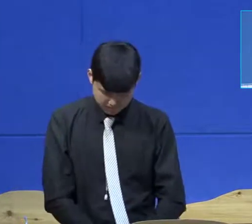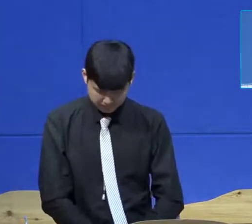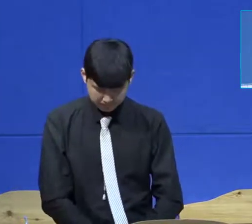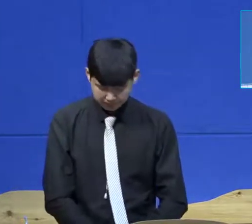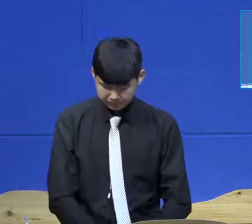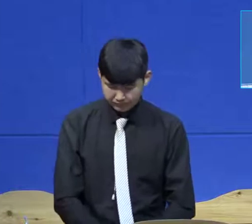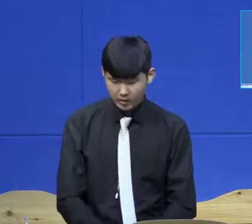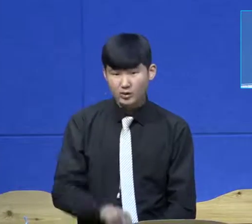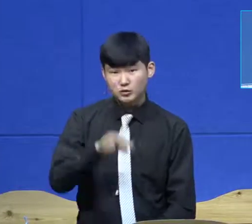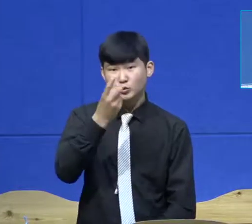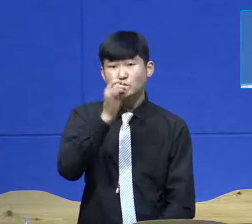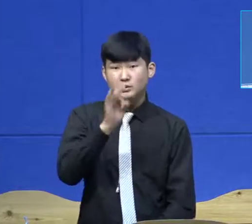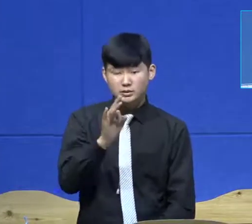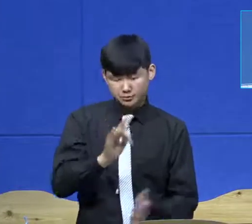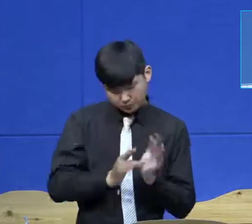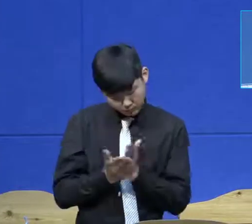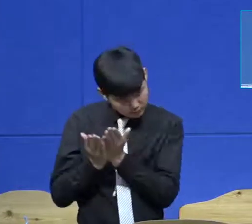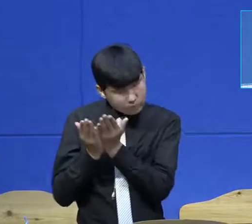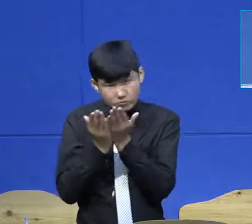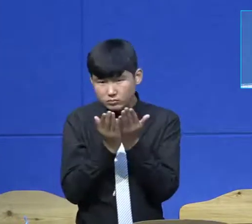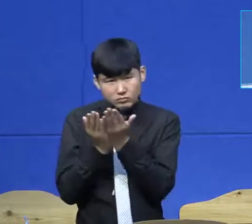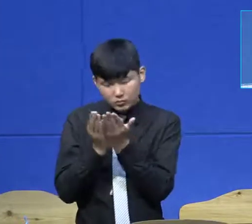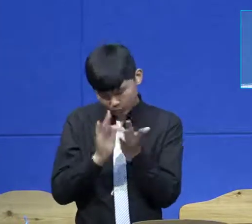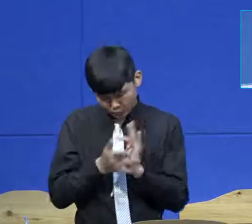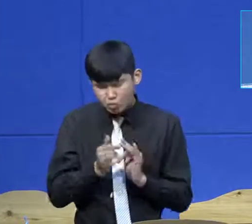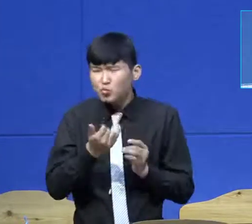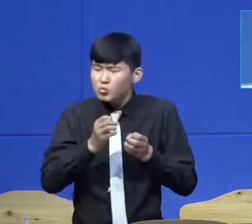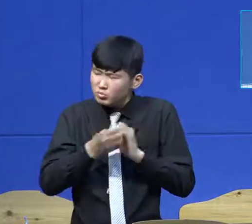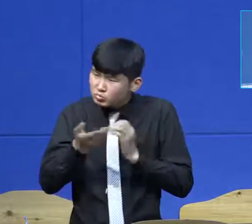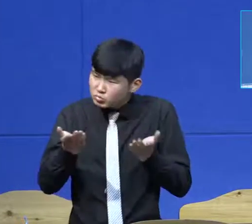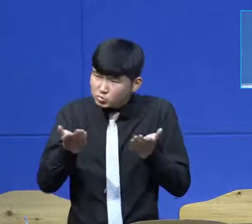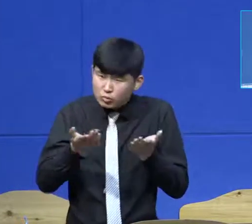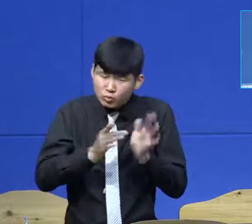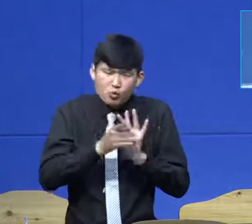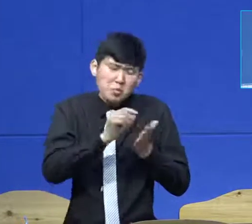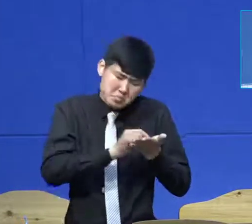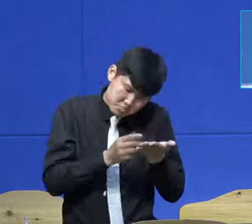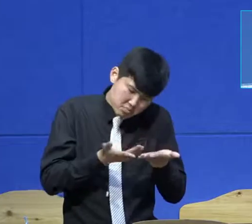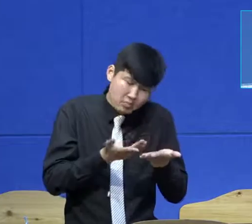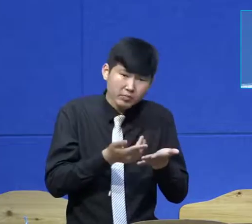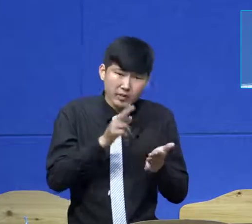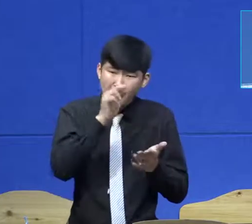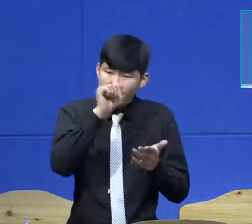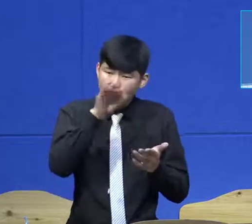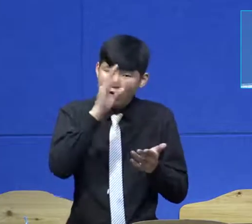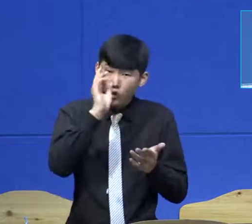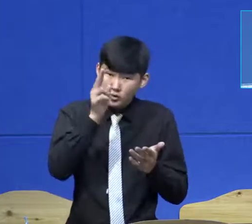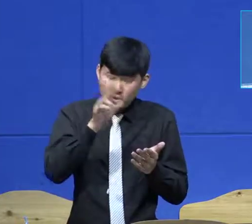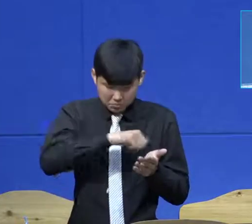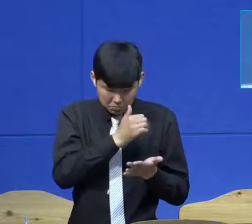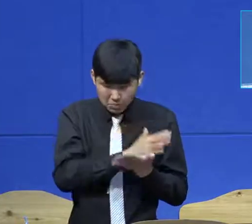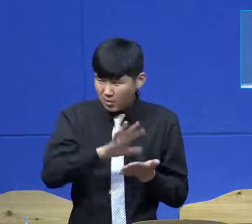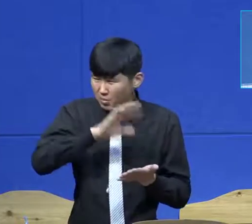Библигээ Лютер Библийг уншиж хэлсэн. Библи дээр юу гэж гардаг юм бол? Юу гэж бичигдсэн байдсан юм бол? Энэ католик дотор байгаа бүх зүйл